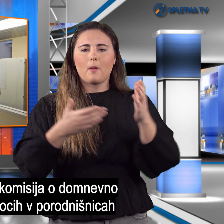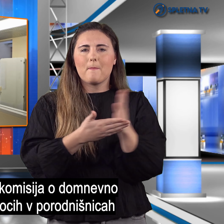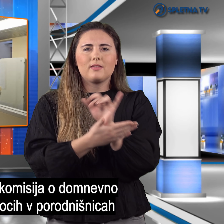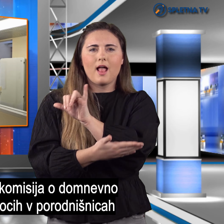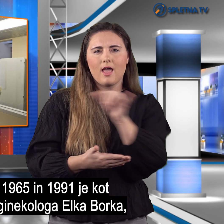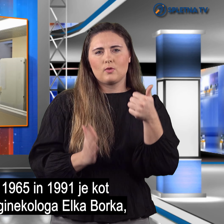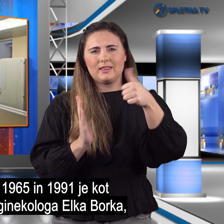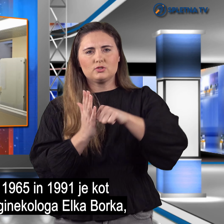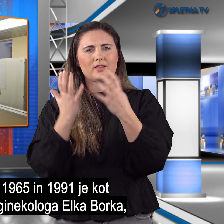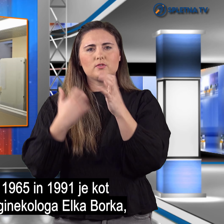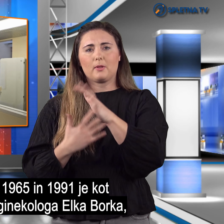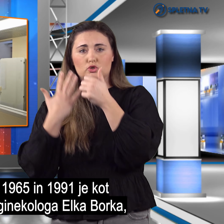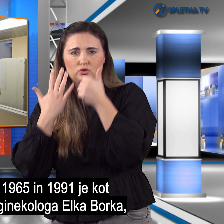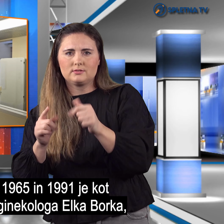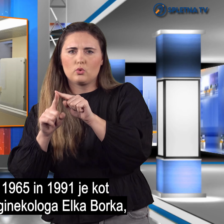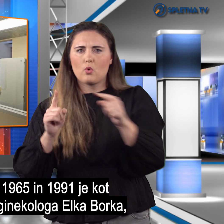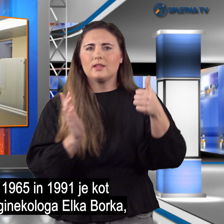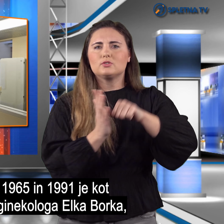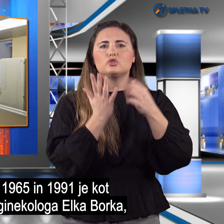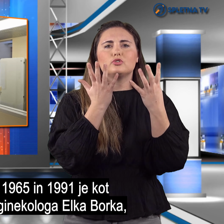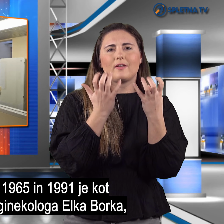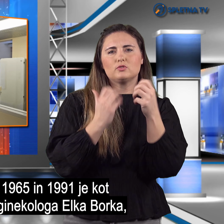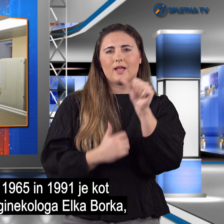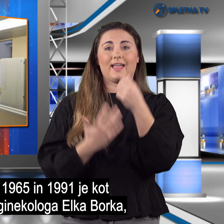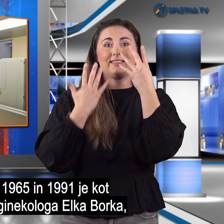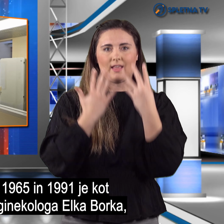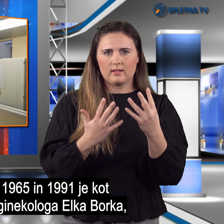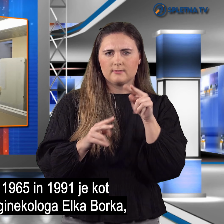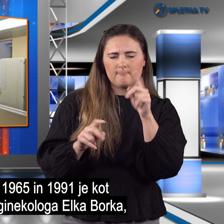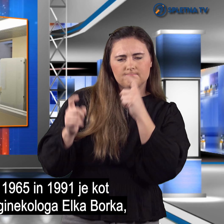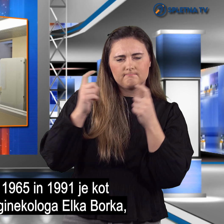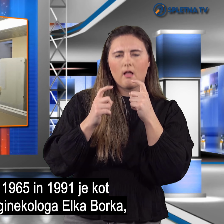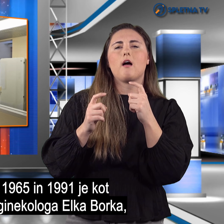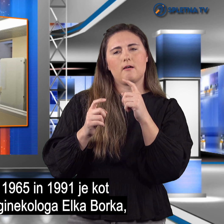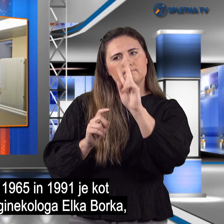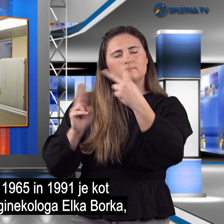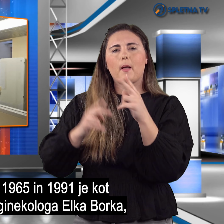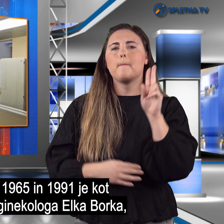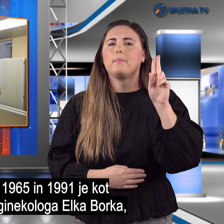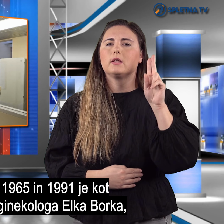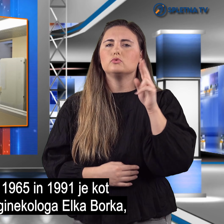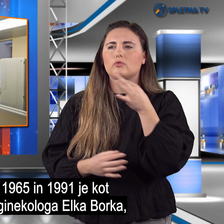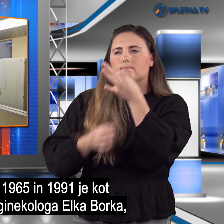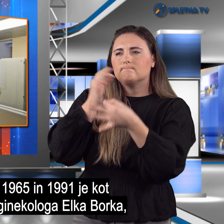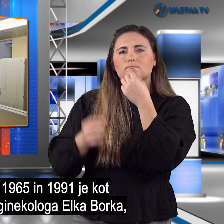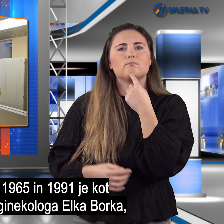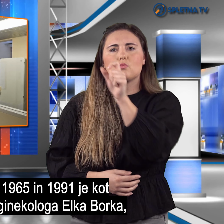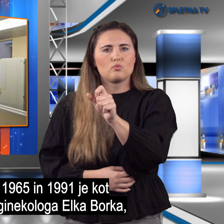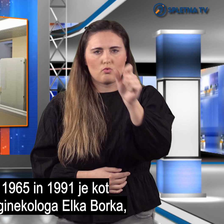1965 in 1991 je kot priče zaslišala ginekologa Elka Borka, pediatra